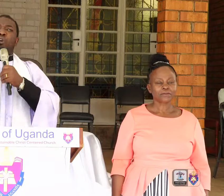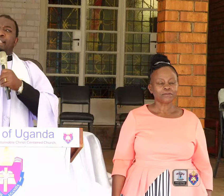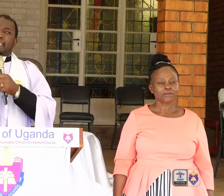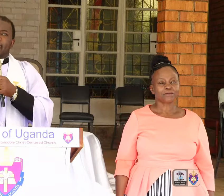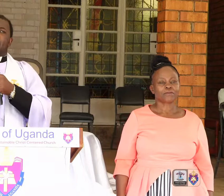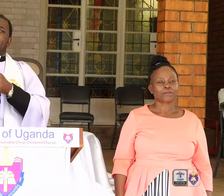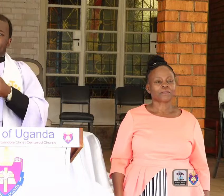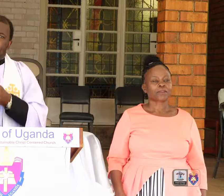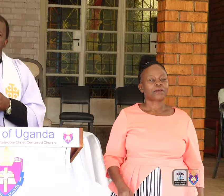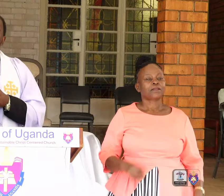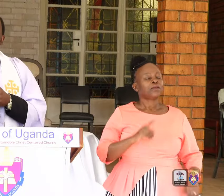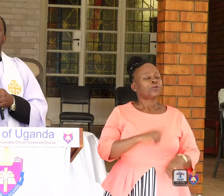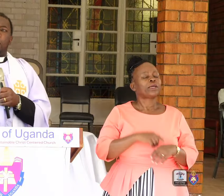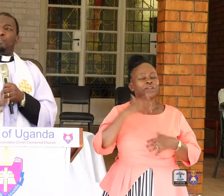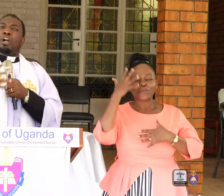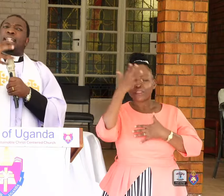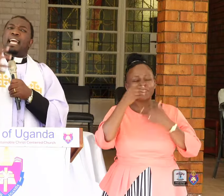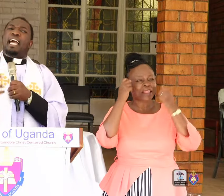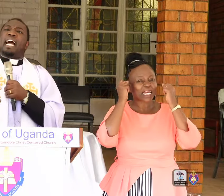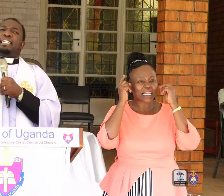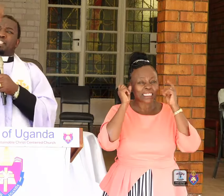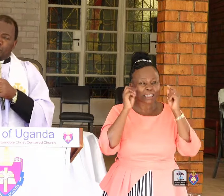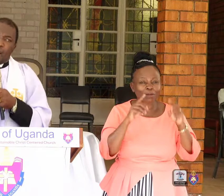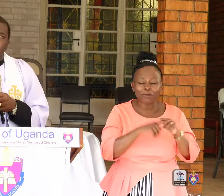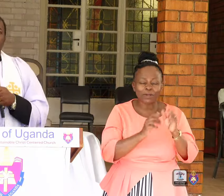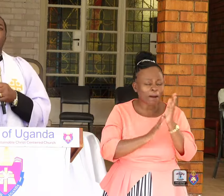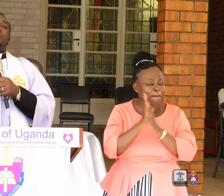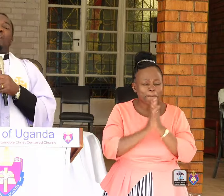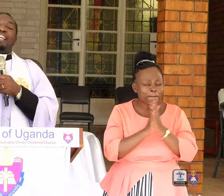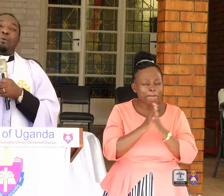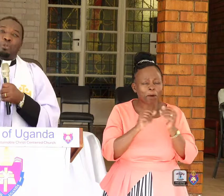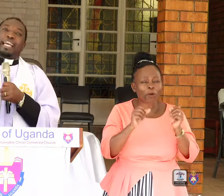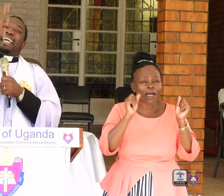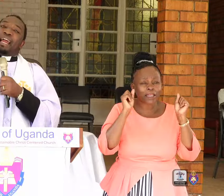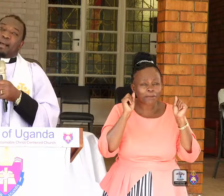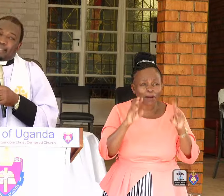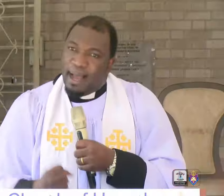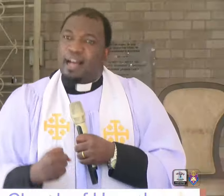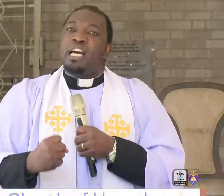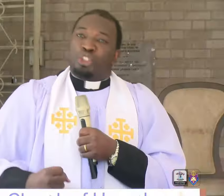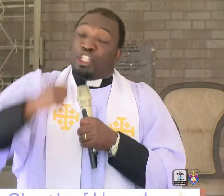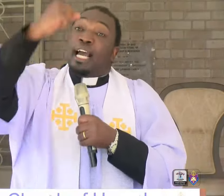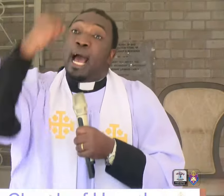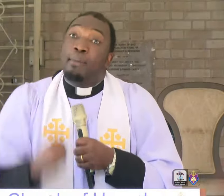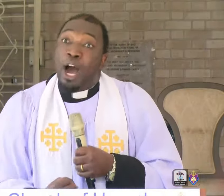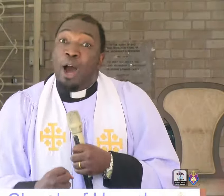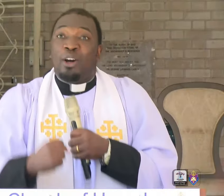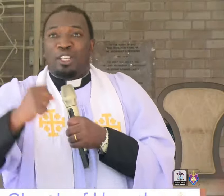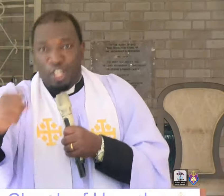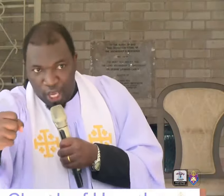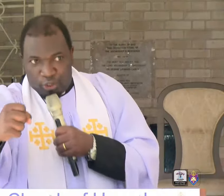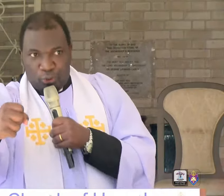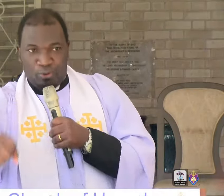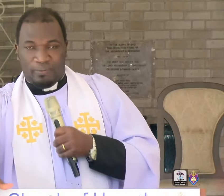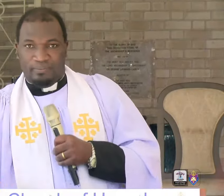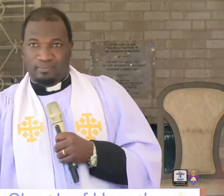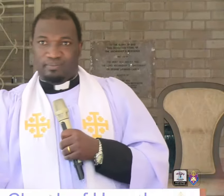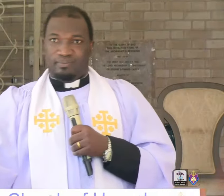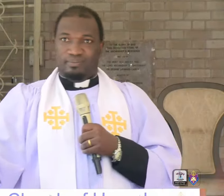Buli lw'otategeera kigambo, buli lw'otayaayaanira kigambo, togenda kutegeera mazima. Kigambo ye